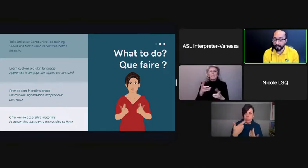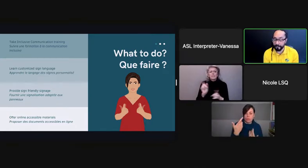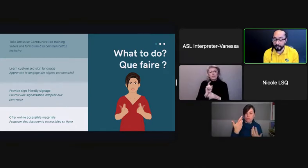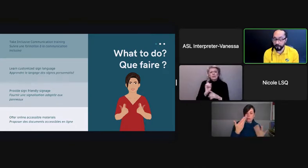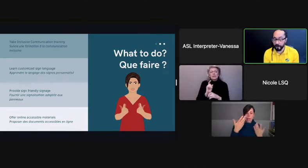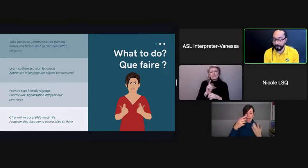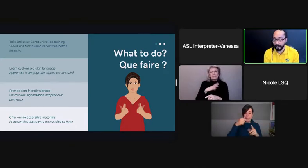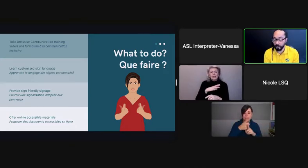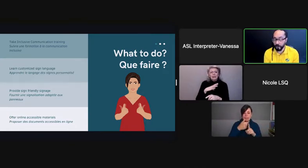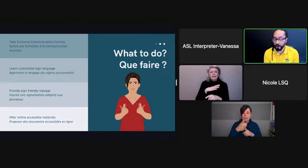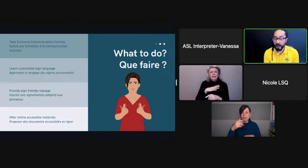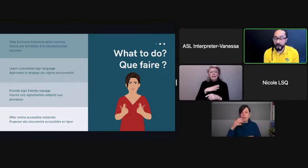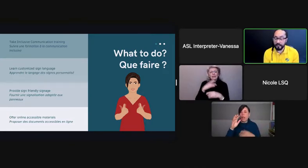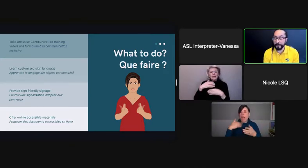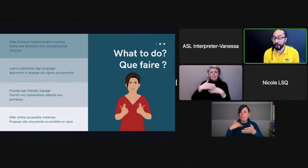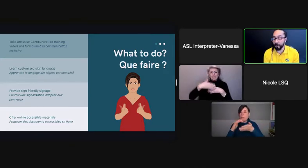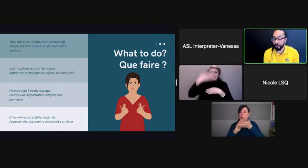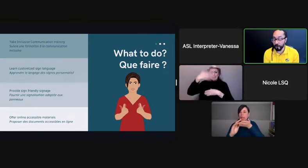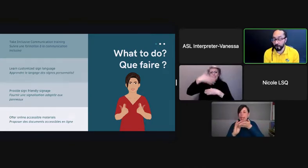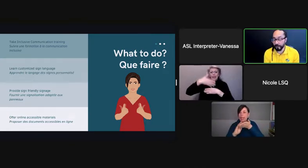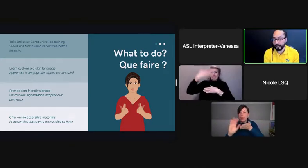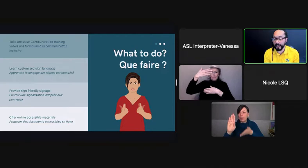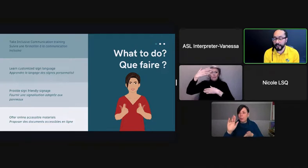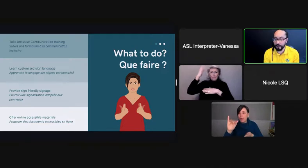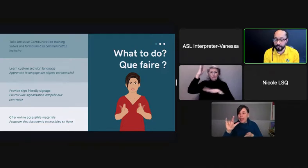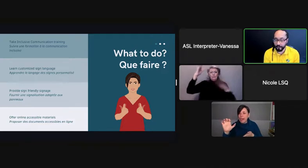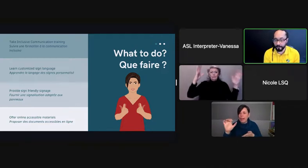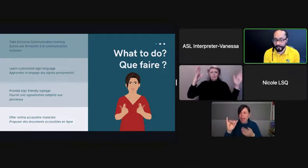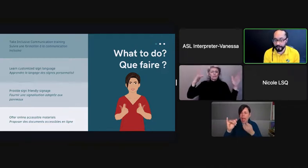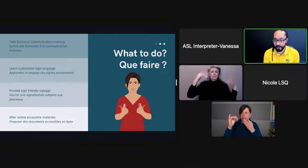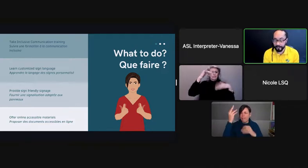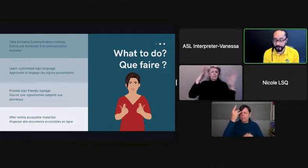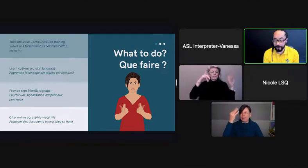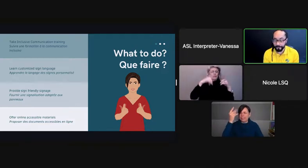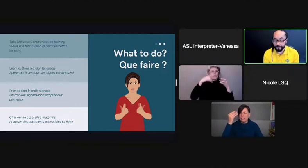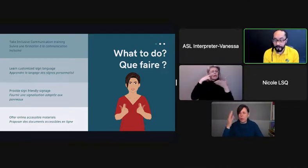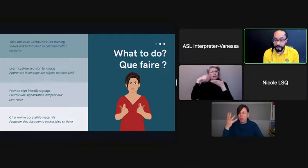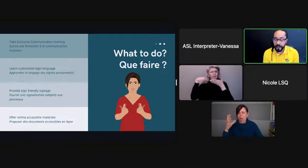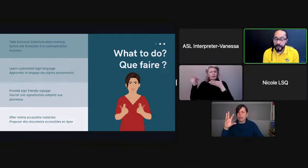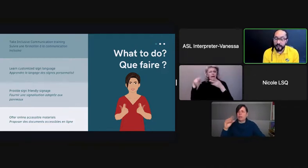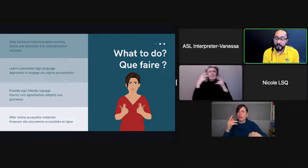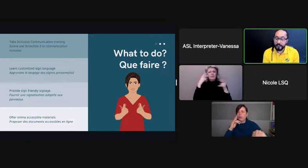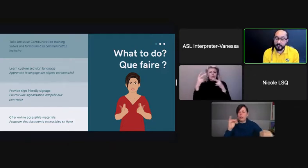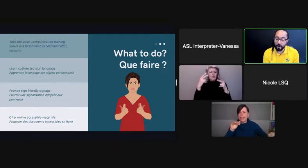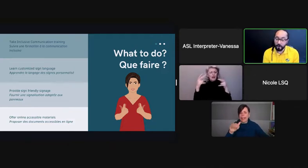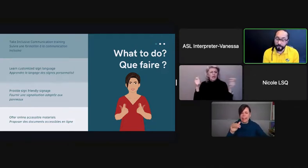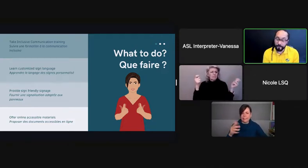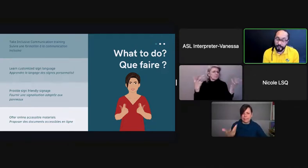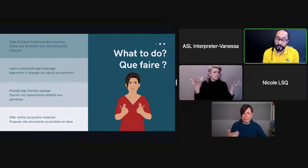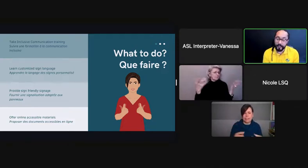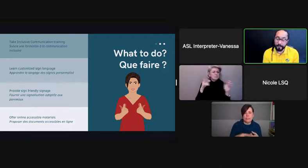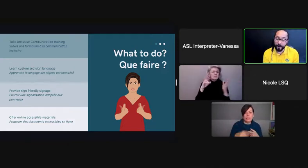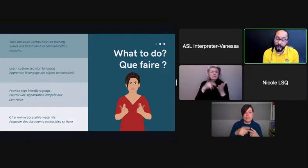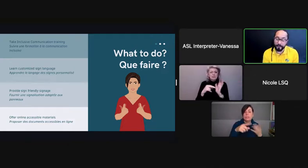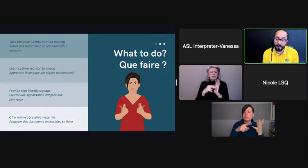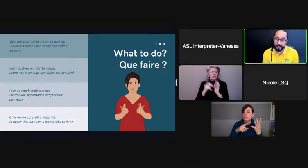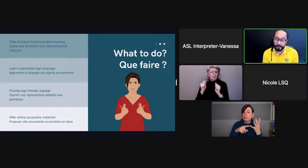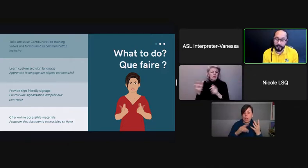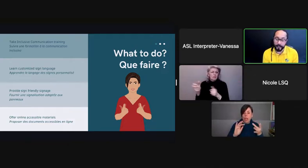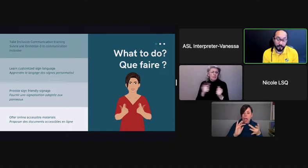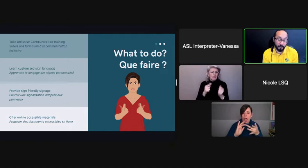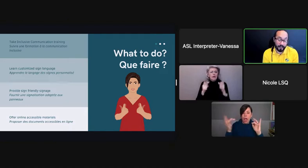des panneaux qui font en sorte, des panneaux avec des références visuelles. On pourrait donc les prendre